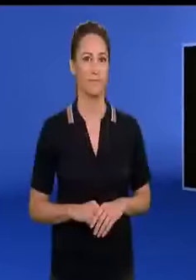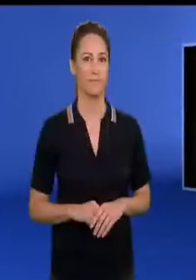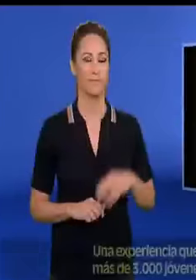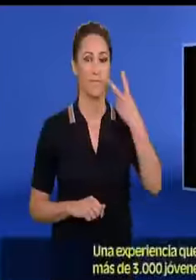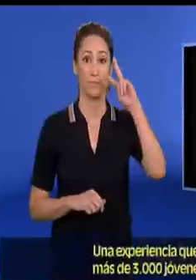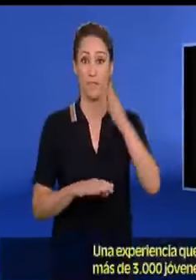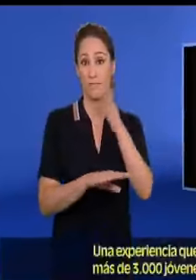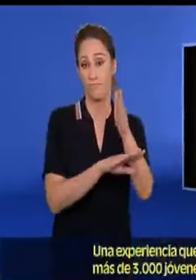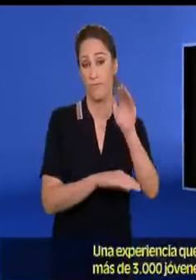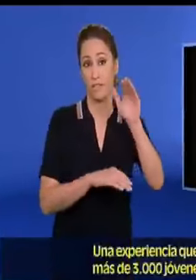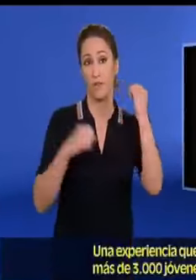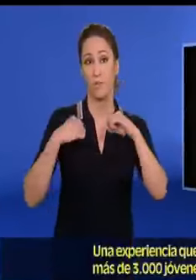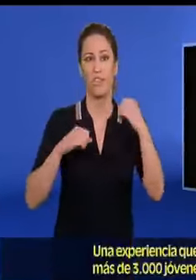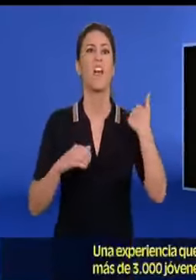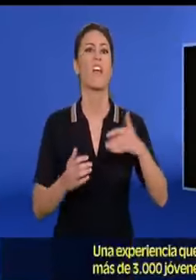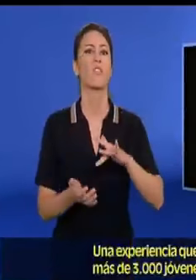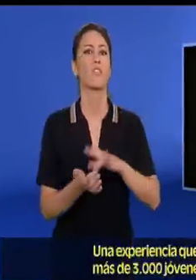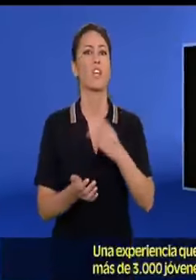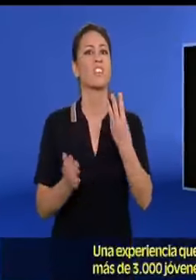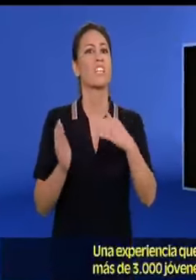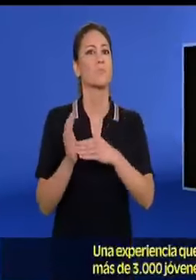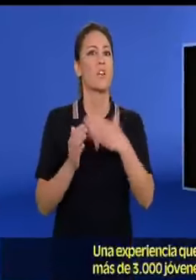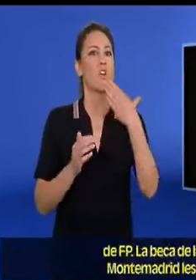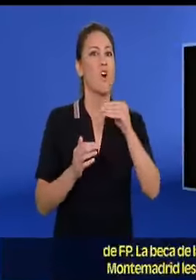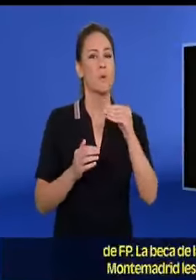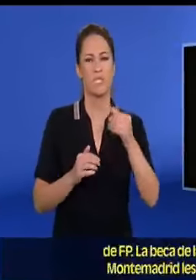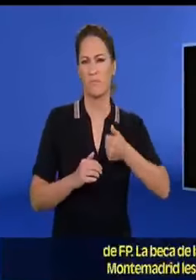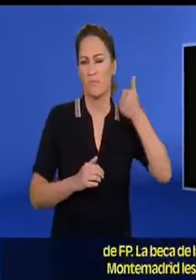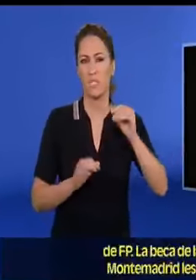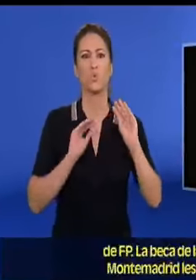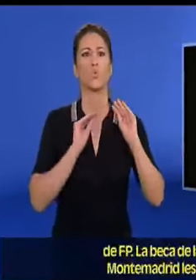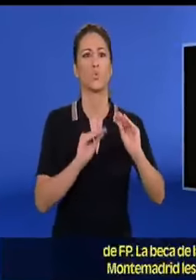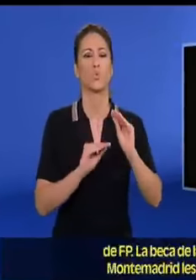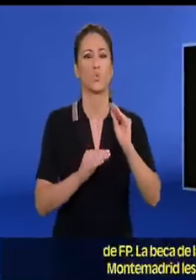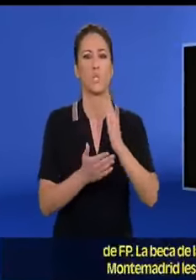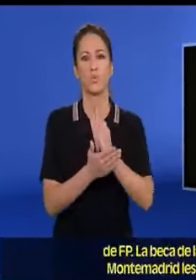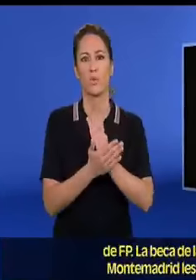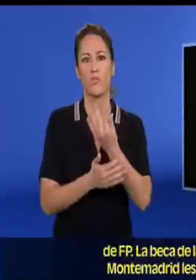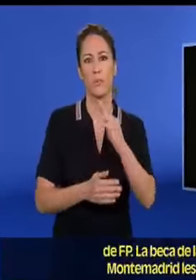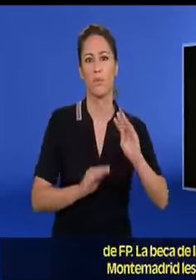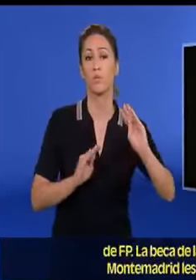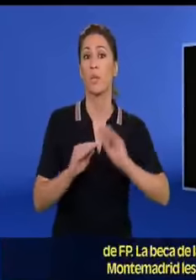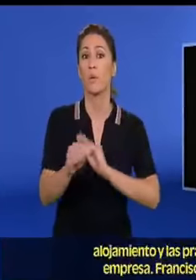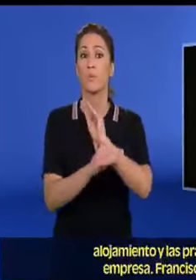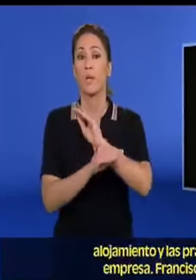Una experiencia que ya han vivido más de 3.000 jóvenes estudiantes de EFP. La beca de la Fundación Montemadrid les gestiona el